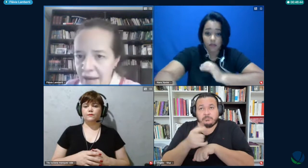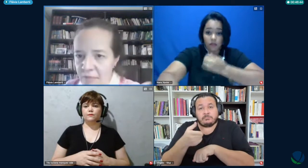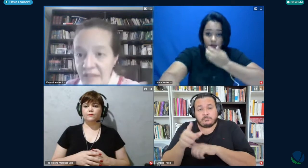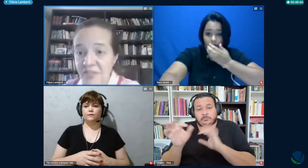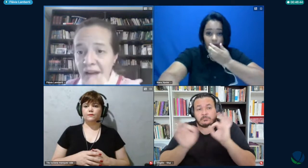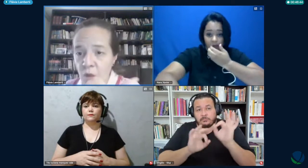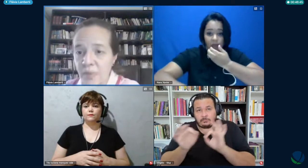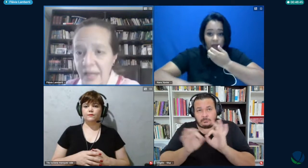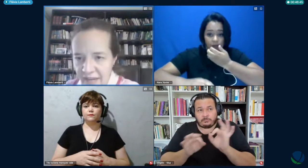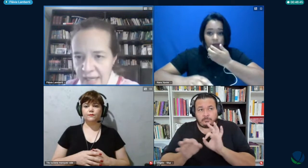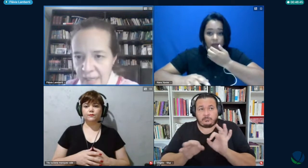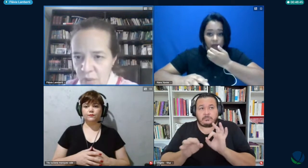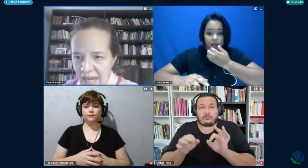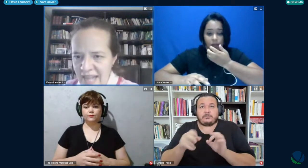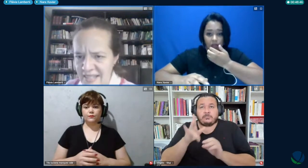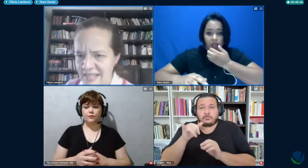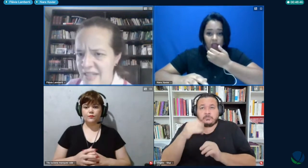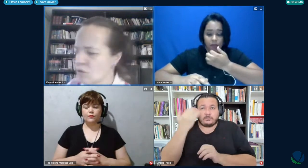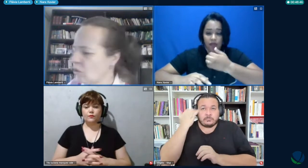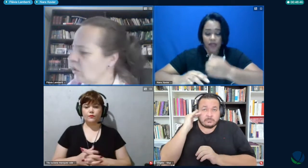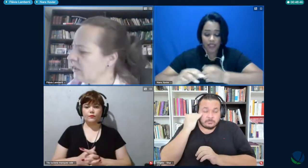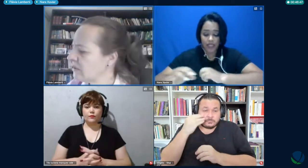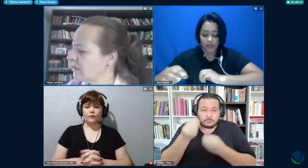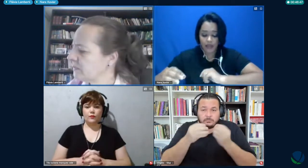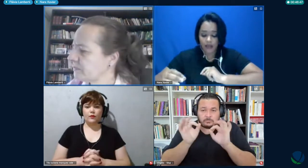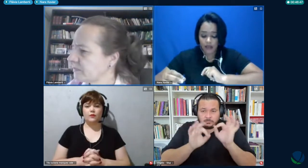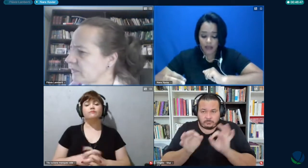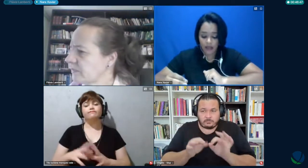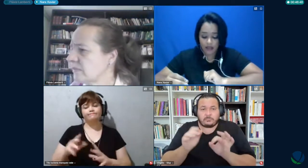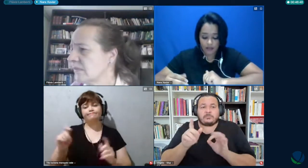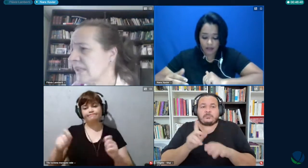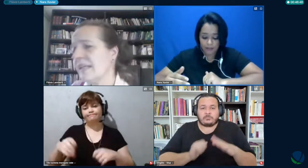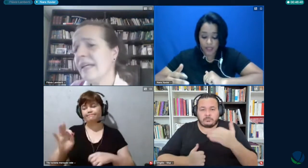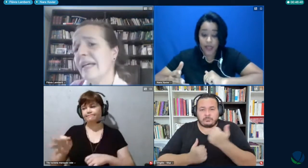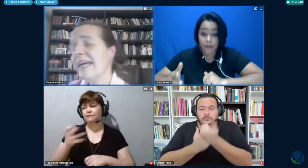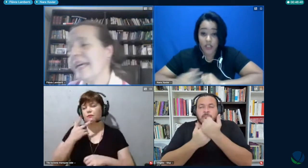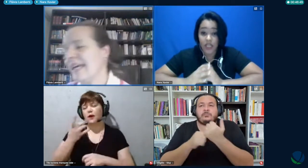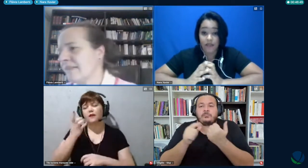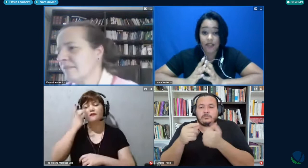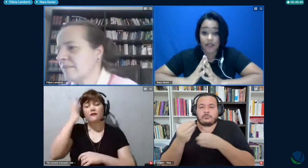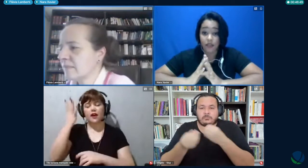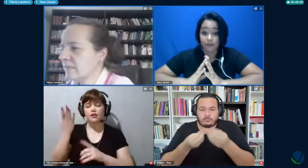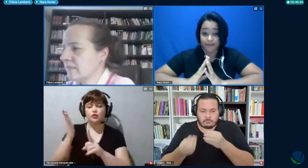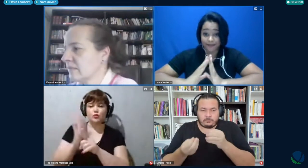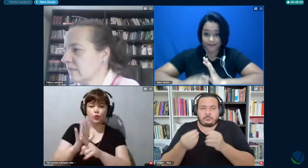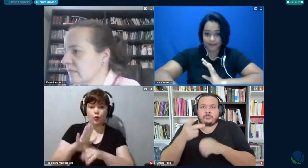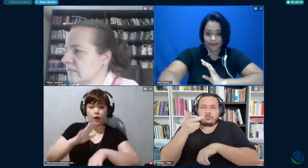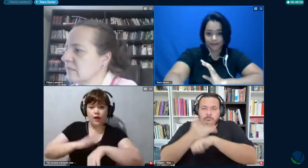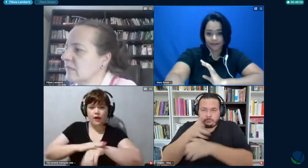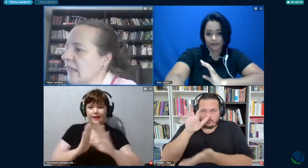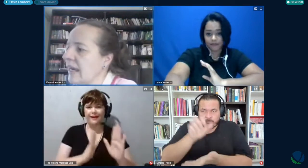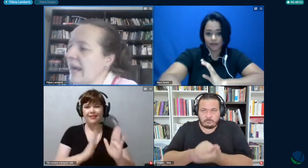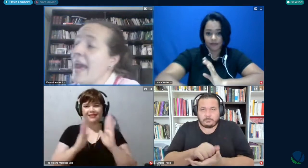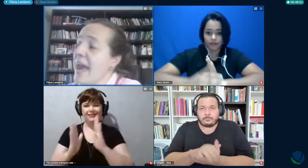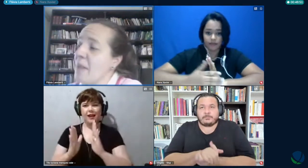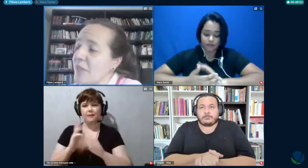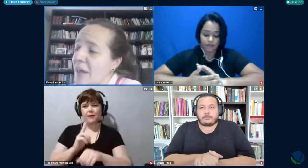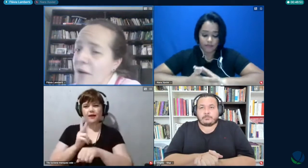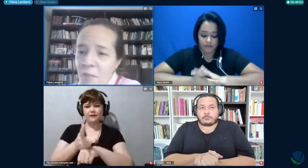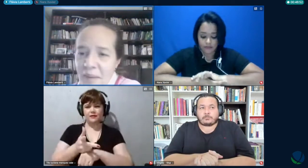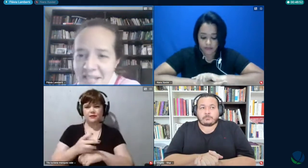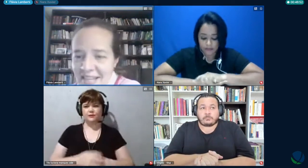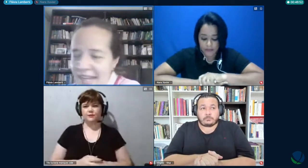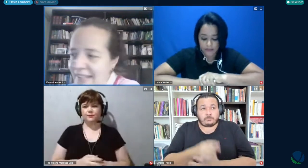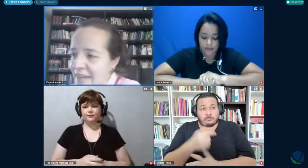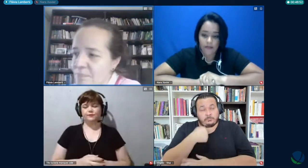elaborar, verificar como que ele vai elaborar essas questões. Para facilitar a etapa de gravação. É porque